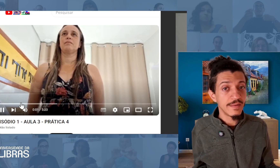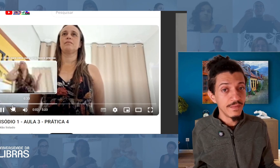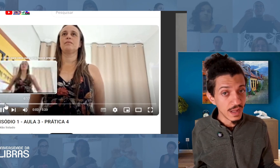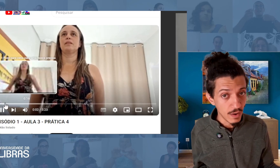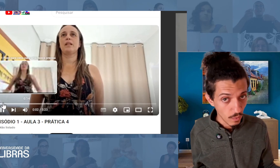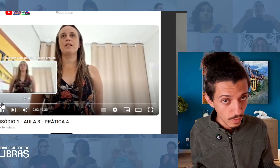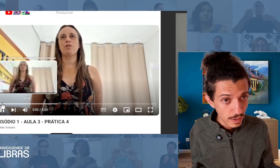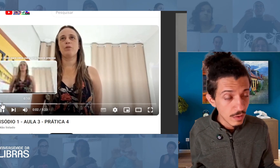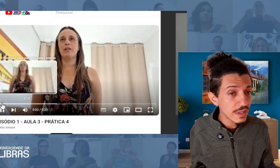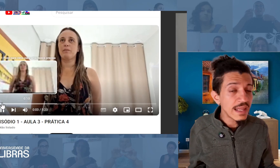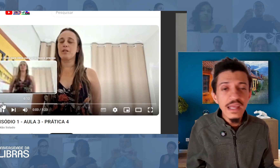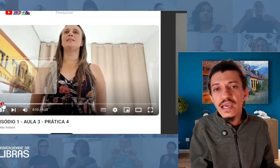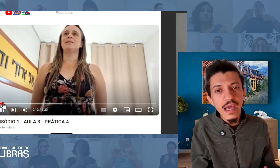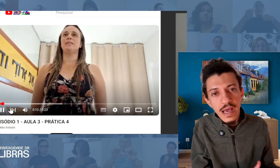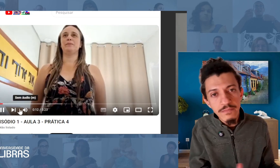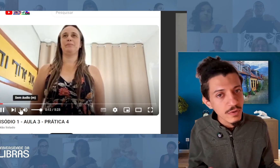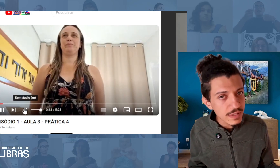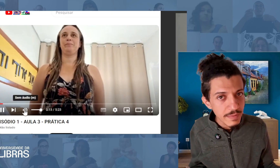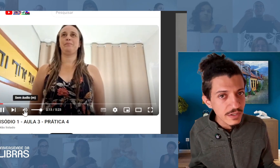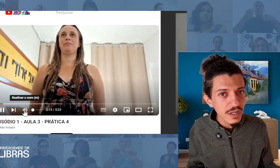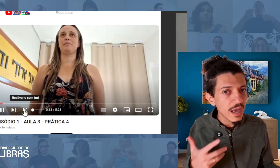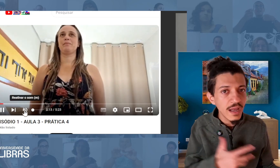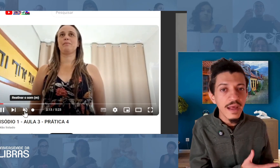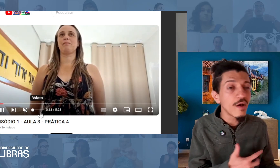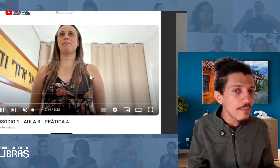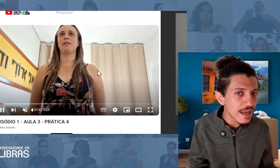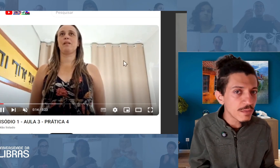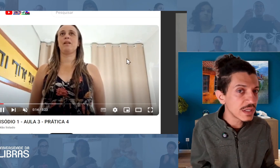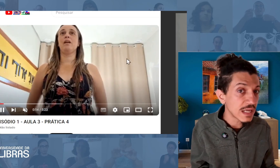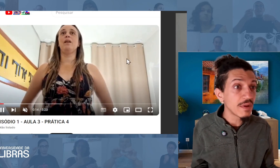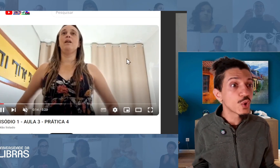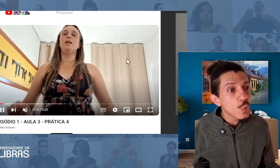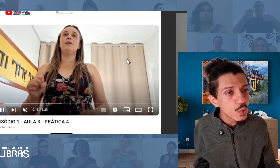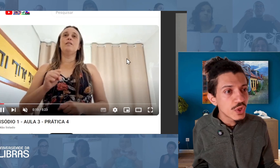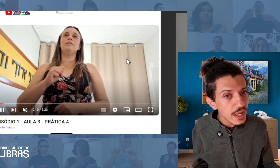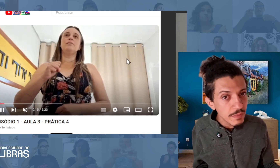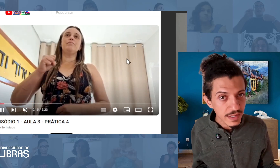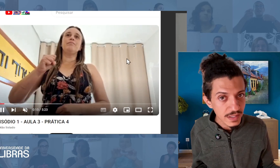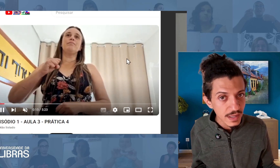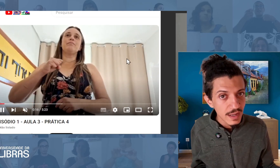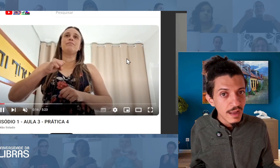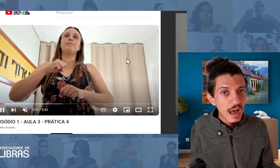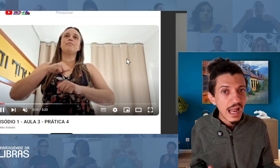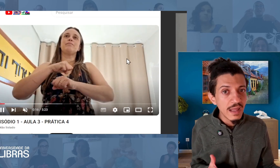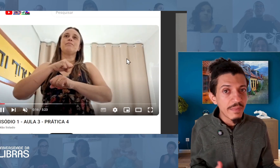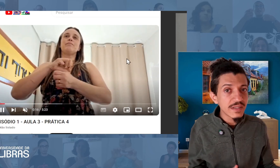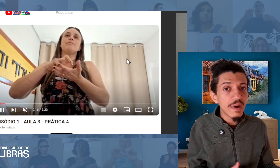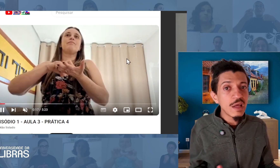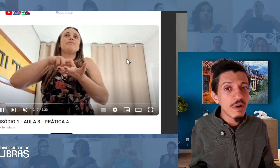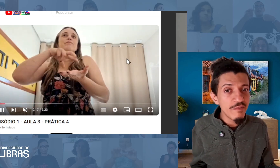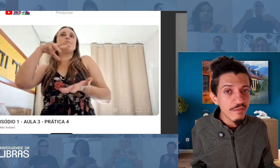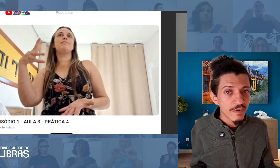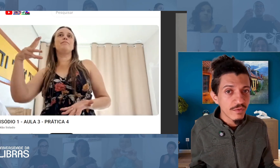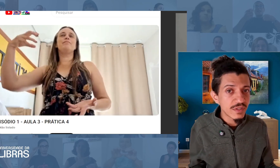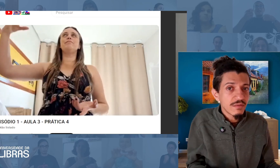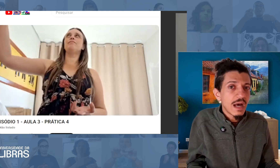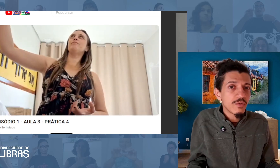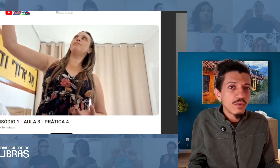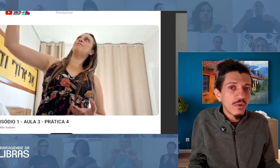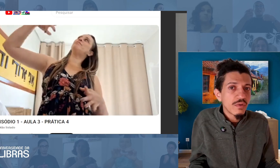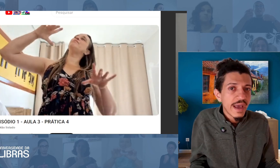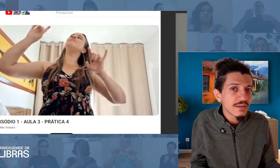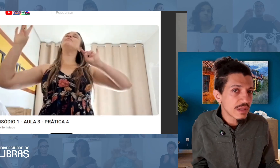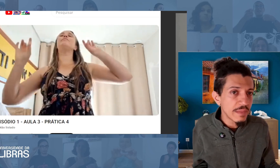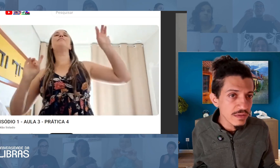Libras? Não. Não tem ninguém, absolutamente ninguém, nem eu mesmo, que saiba tudo de Libras. A Libras é uma língua viva. Você não sabe